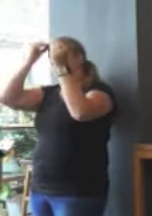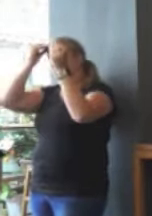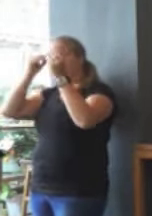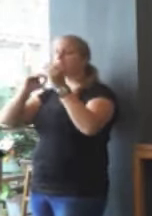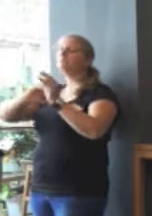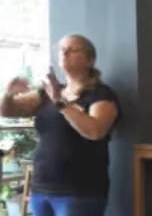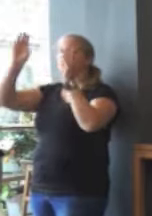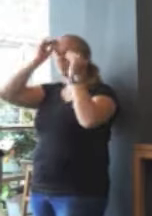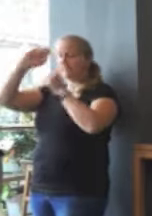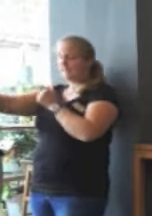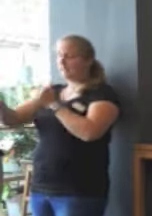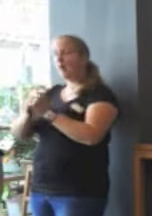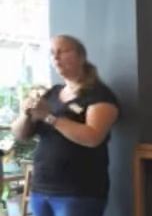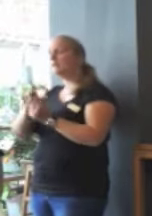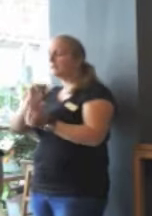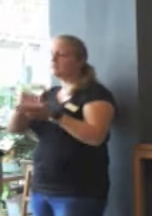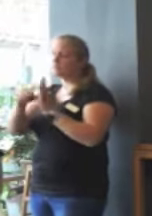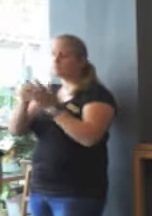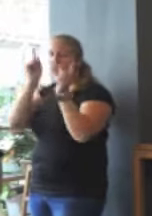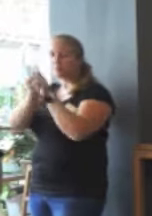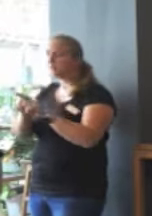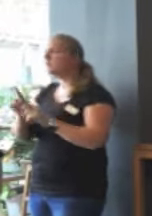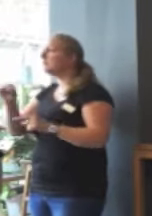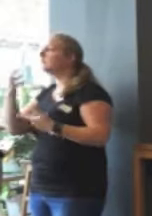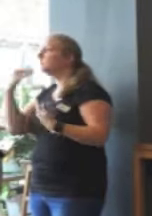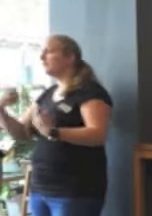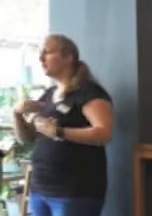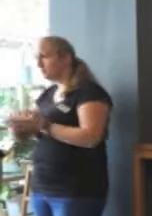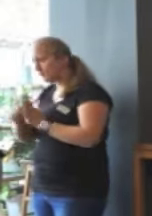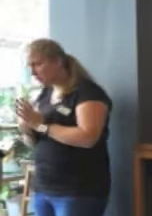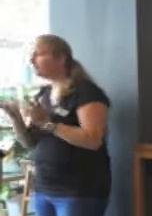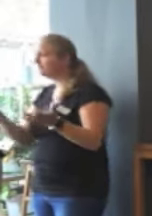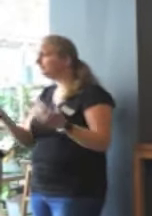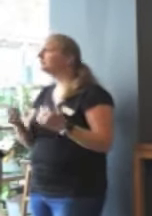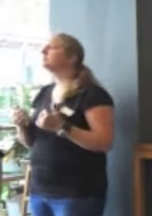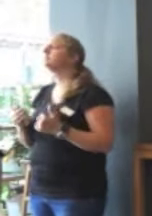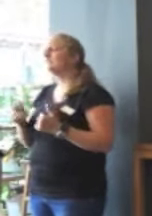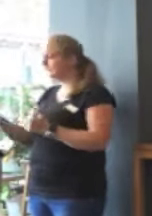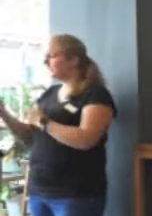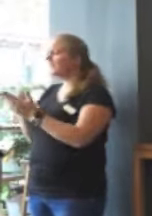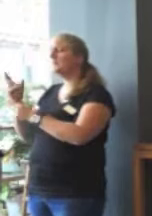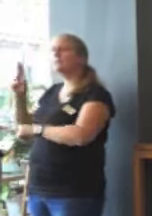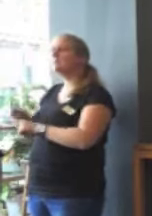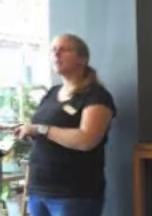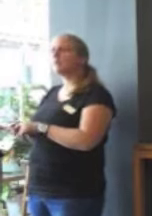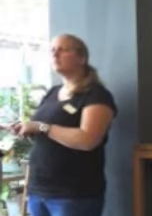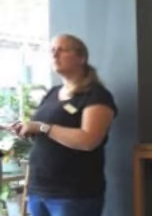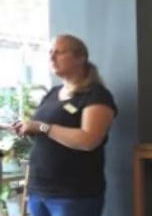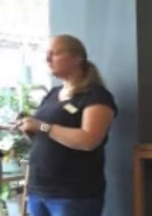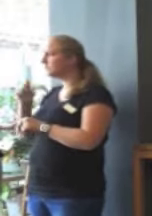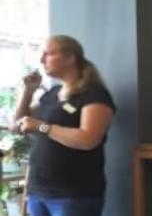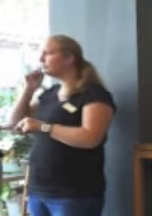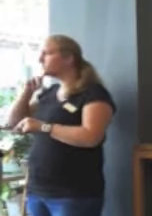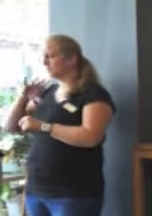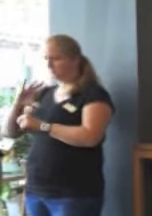tillbaka därifrån, ibland med godkända betyg, ibland utan. Och man har på arbetsplatsen inte lyckats ta